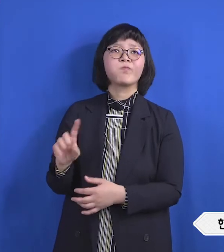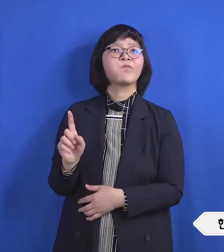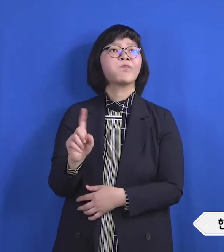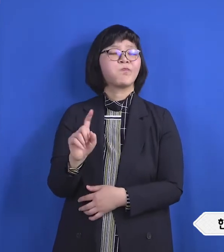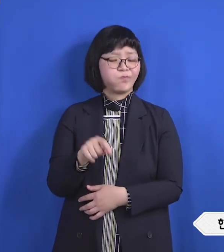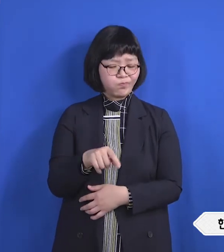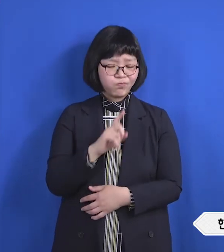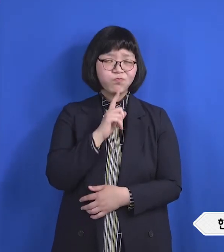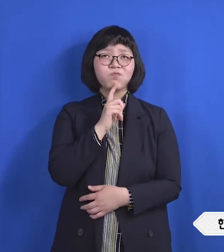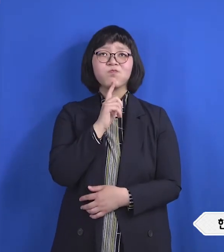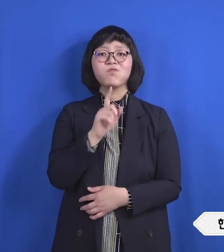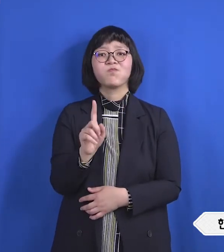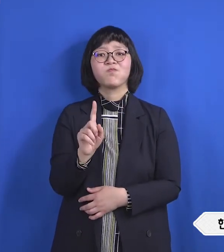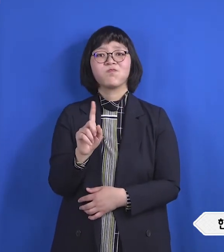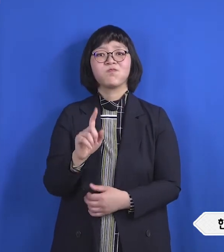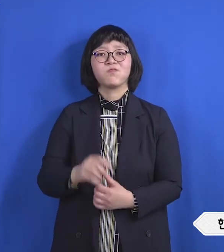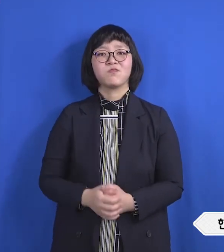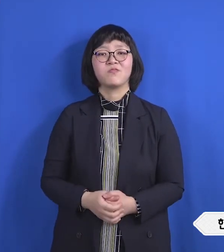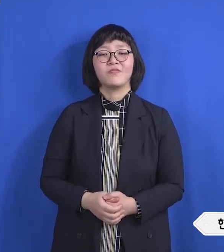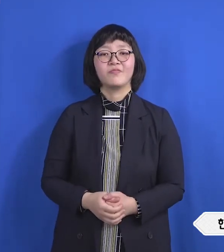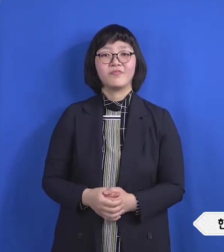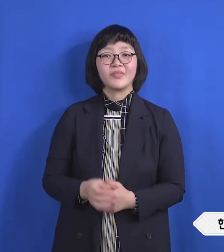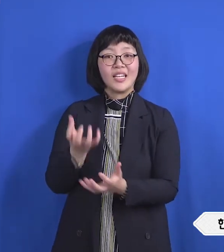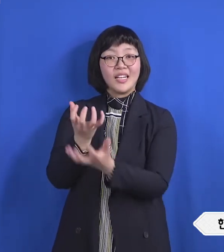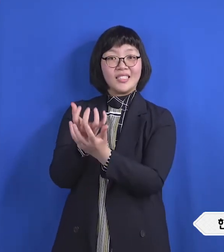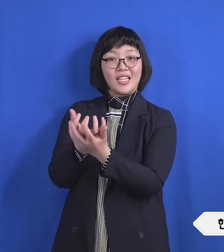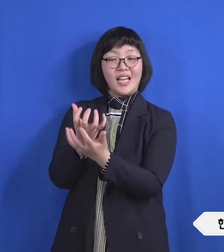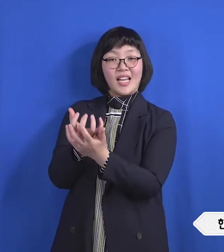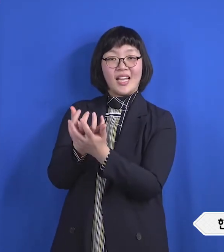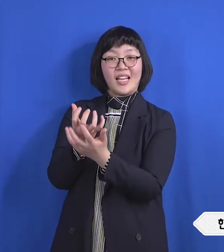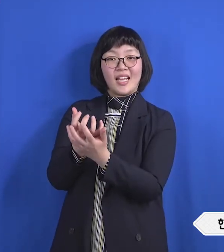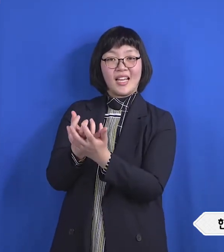배워왔습니다. 그걸 한자말로 뭐라고 하죠?